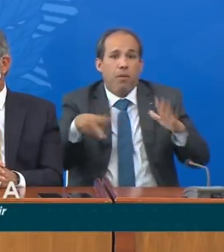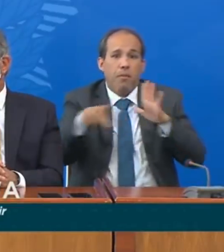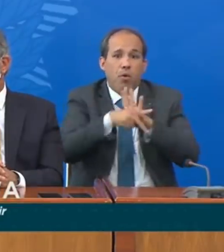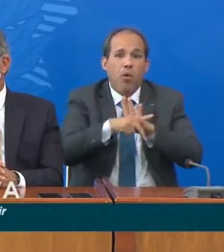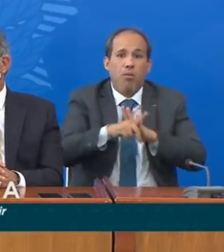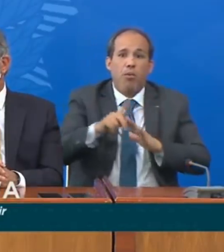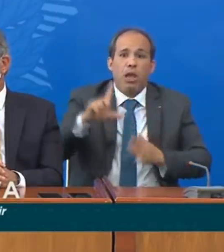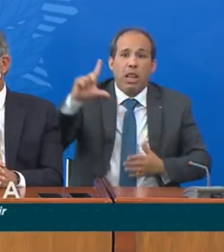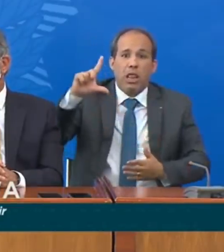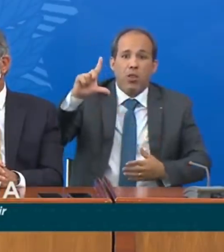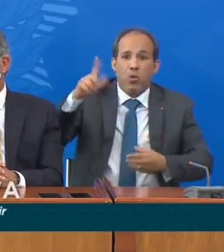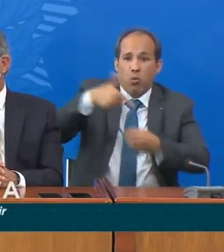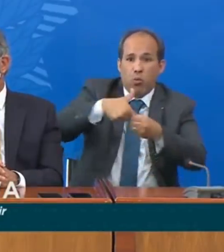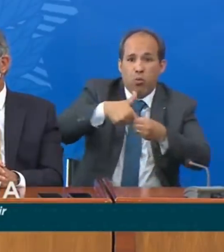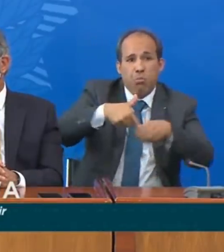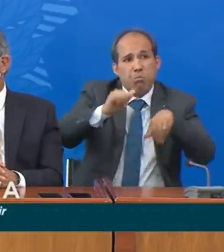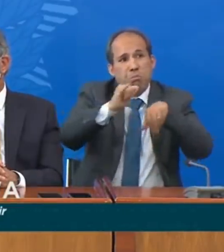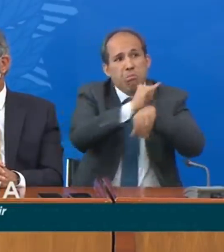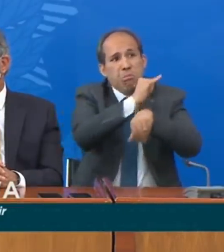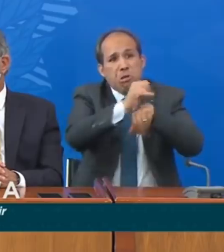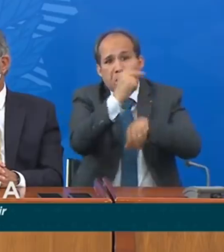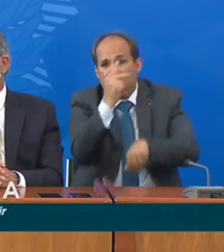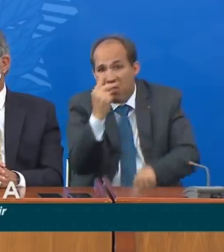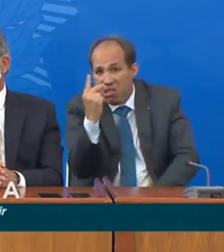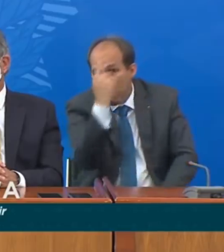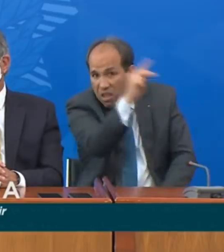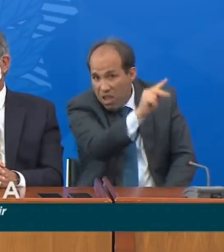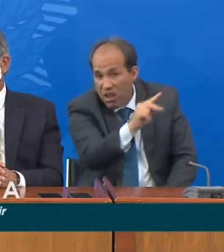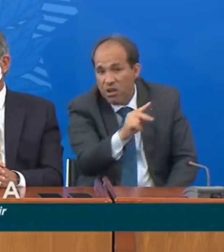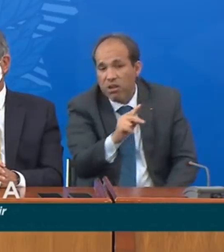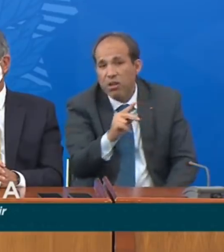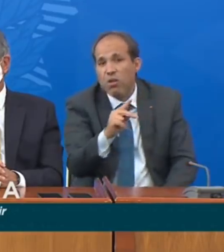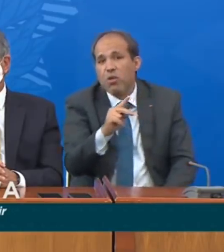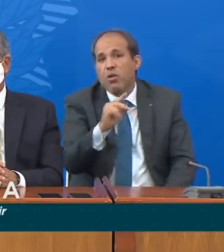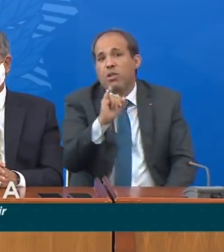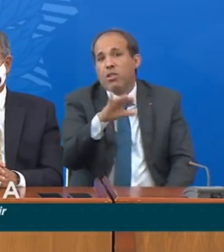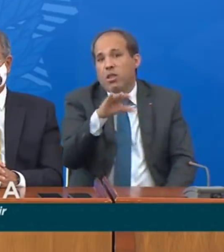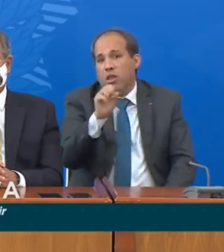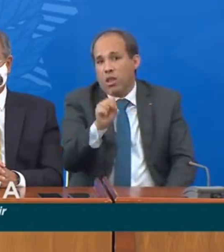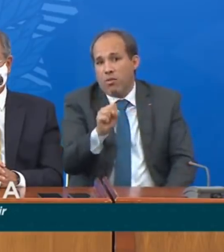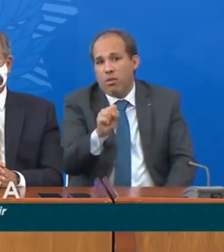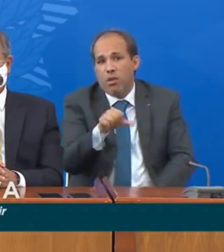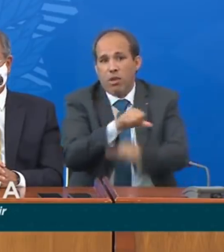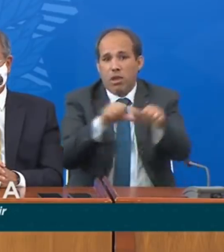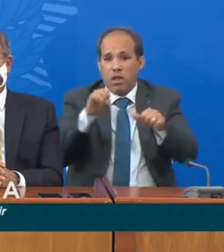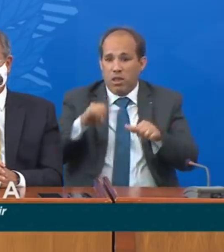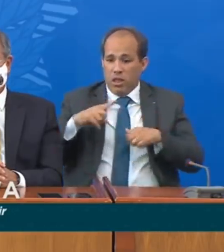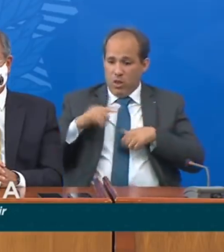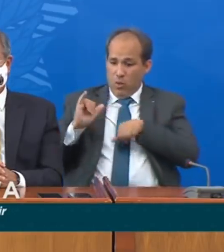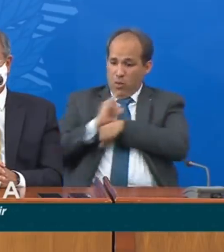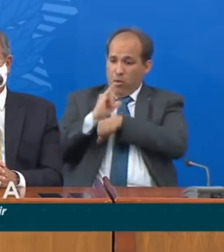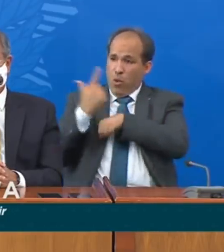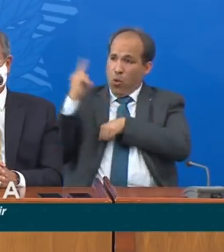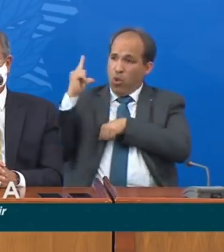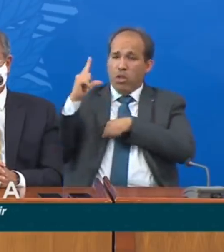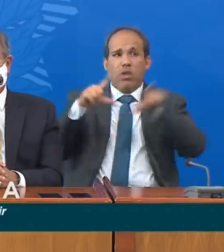combustível, usando uma metodologia, ele vai arrecadar, com a nossa proposta, o menos X por outra